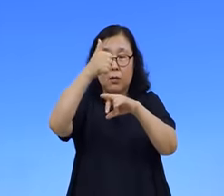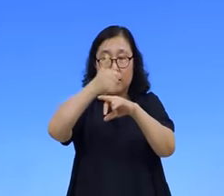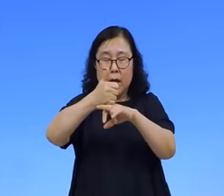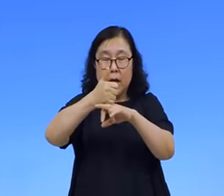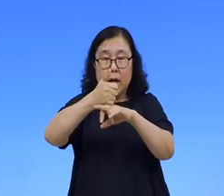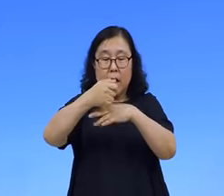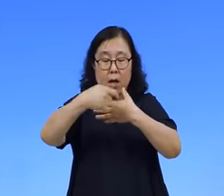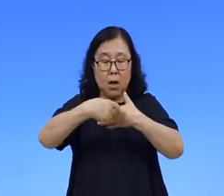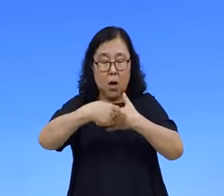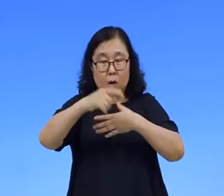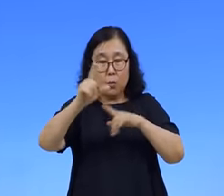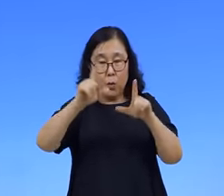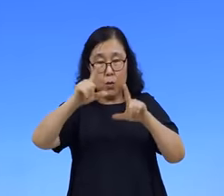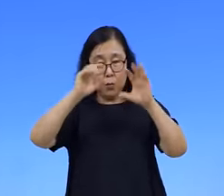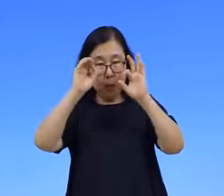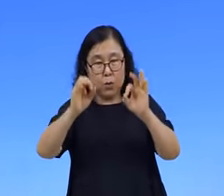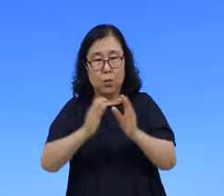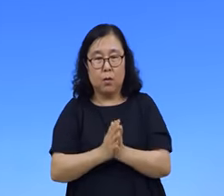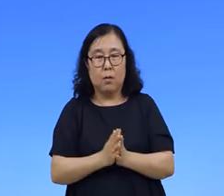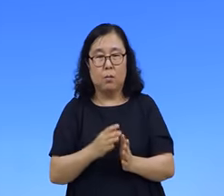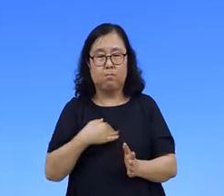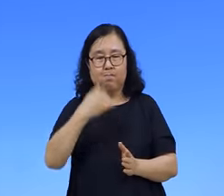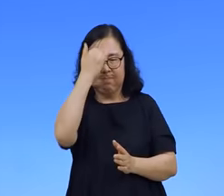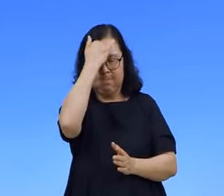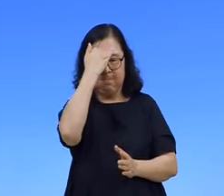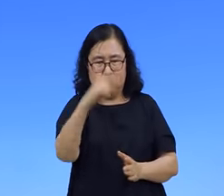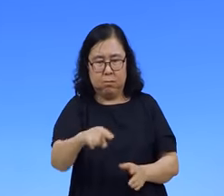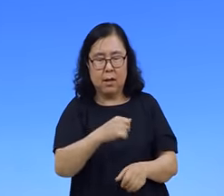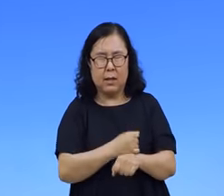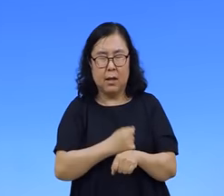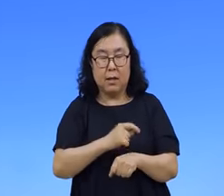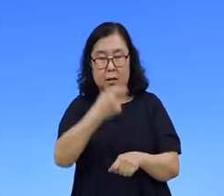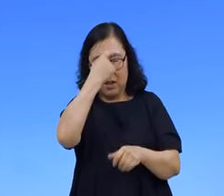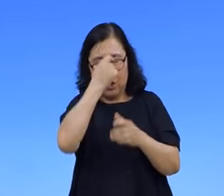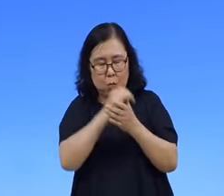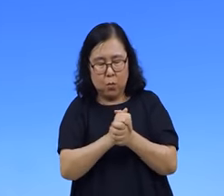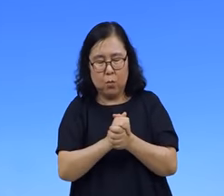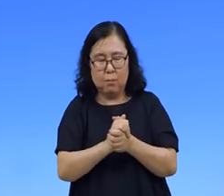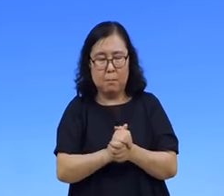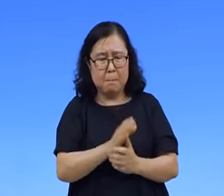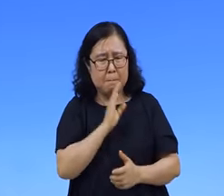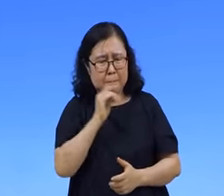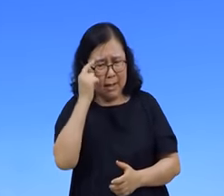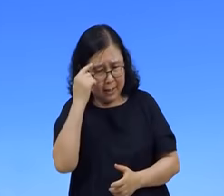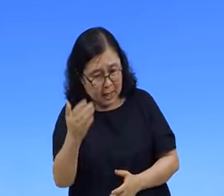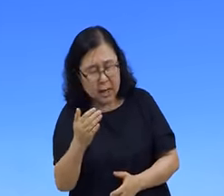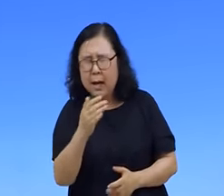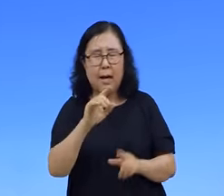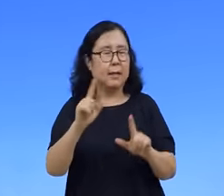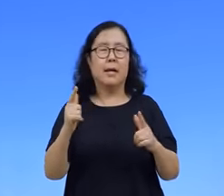다윗의 어떤 표면적인 모습을 보시고 이 무엄한 놈, 이게 기도야 이게?